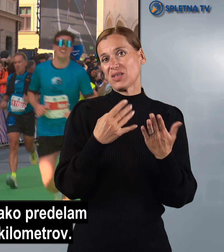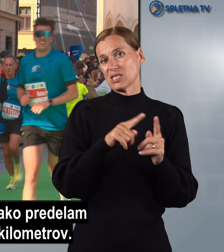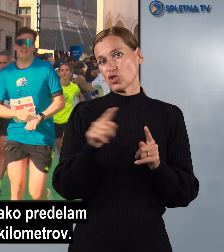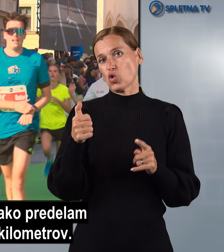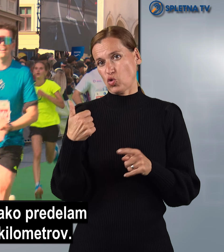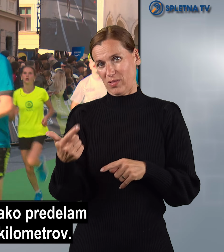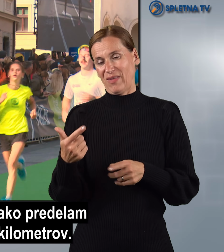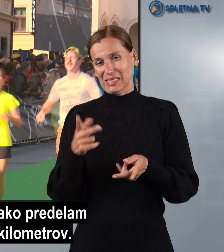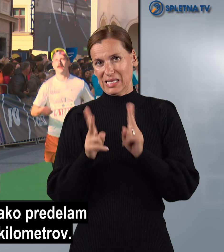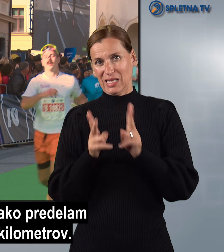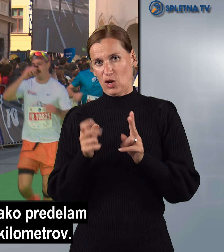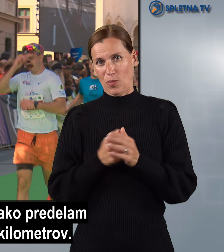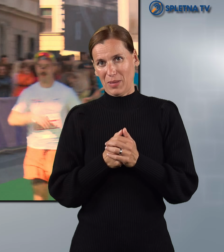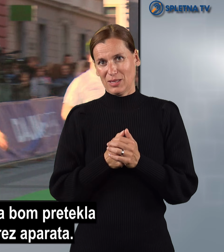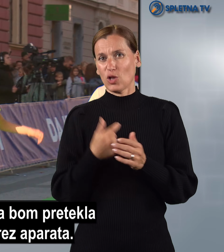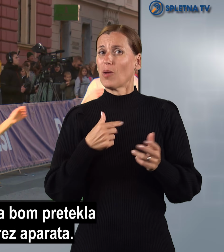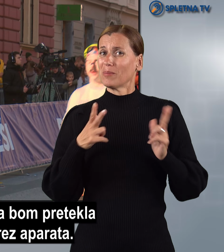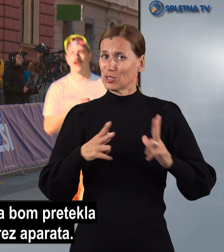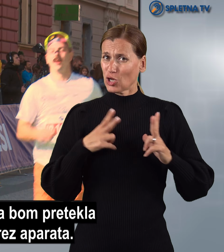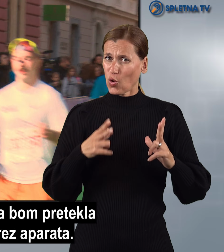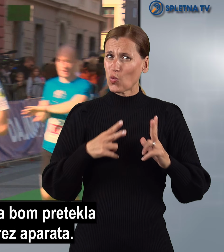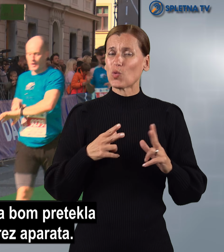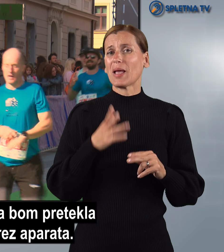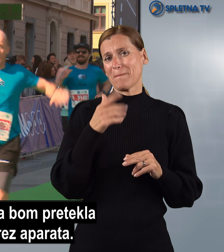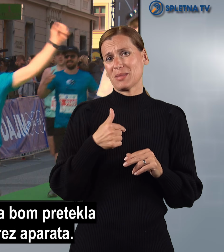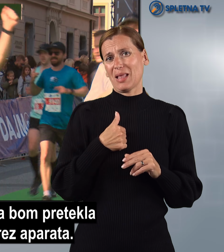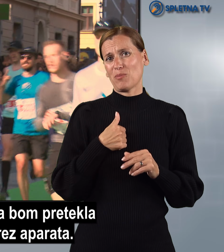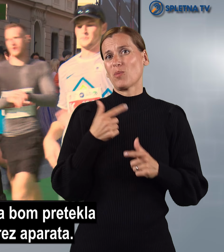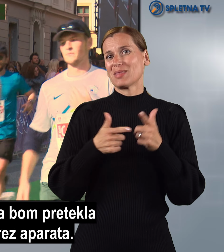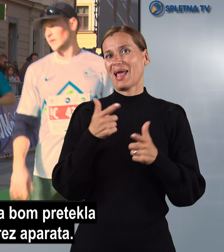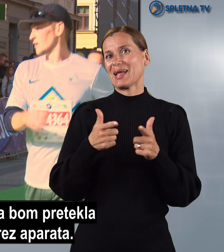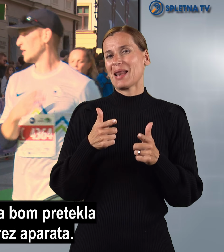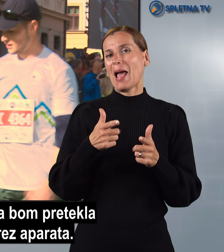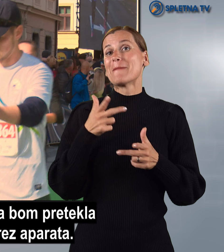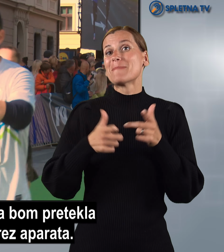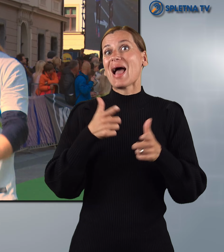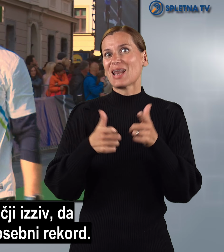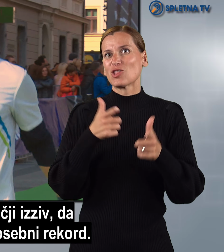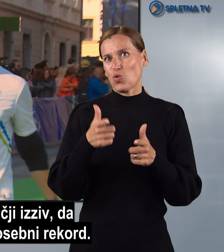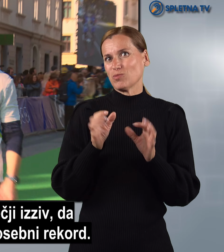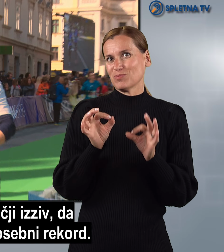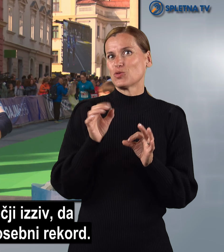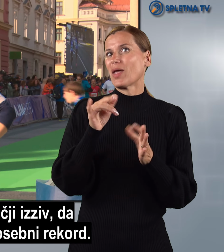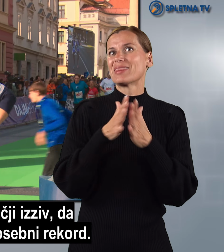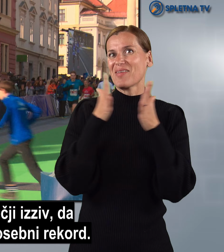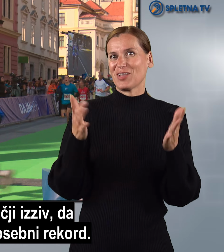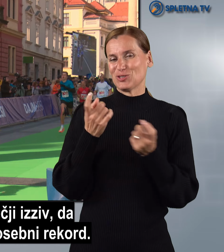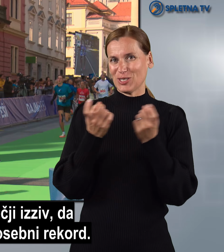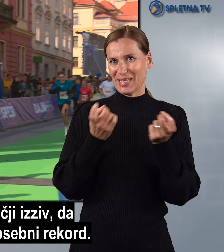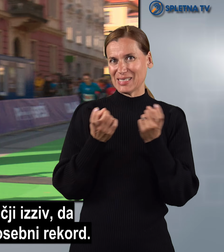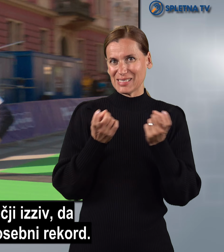90 do 120 km. Pričakujem, da bom pretekla maraton brez aparata. To je največji